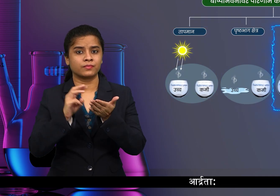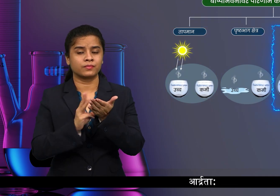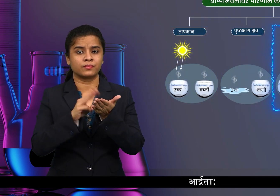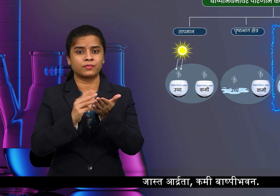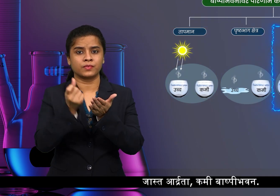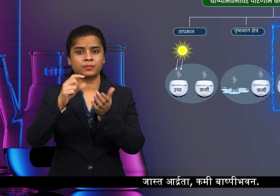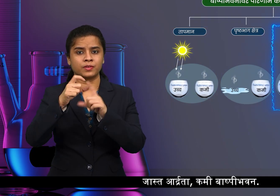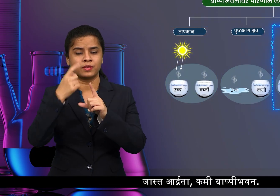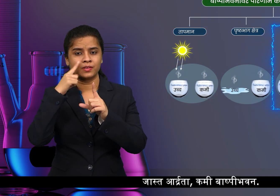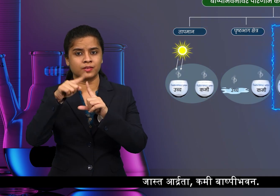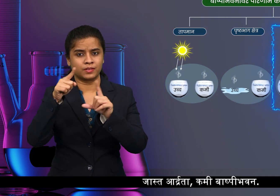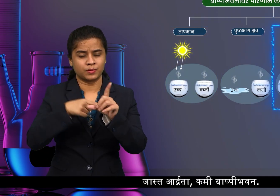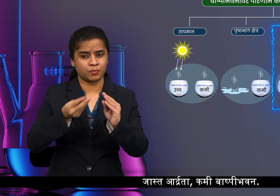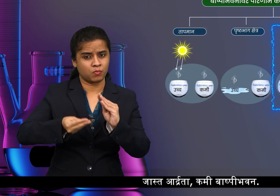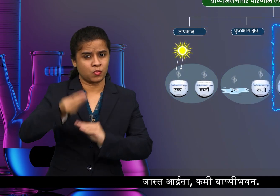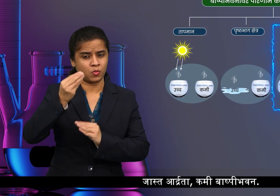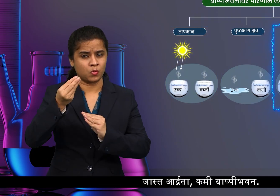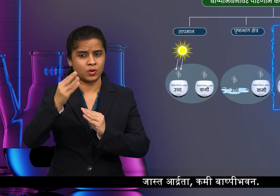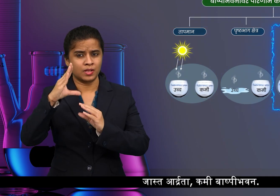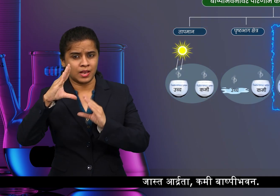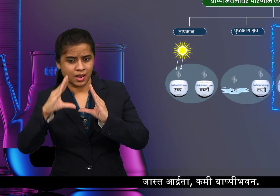आर्द्रता जास्त आर्द्रता कमी बाष्पीभवन.